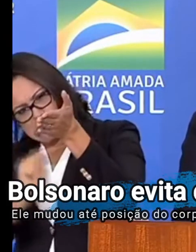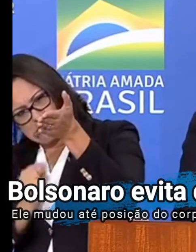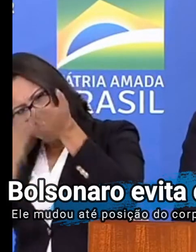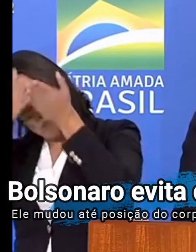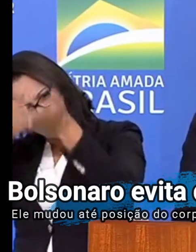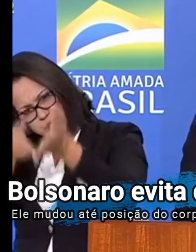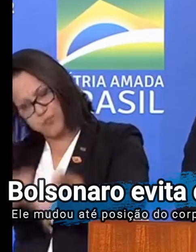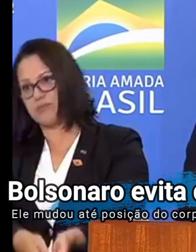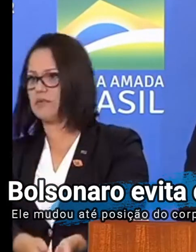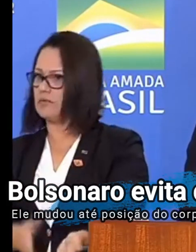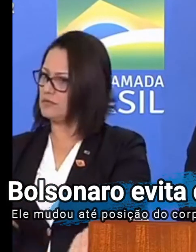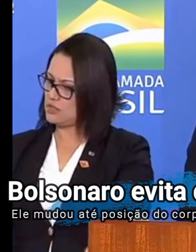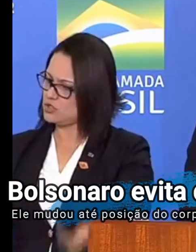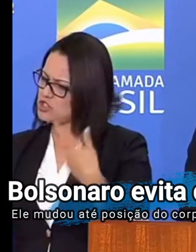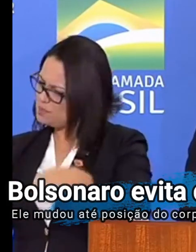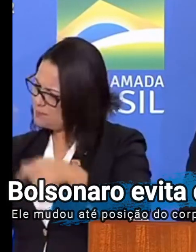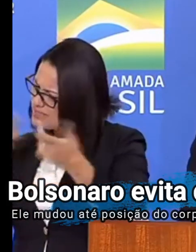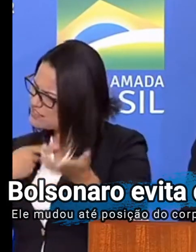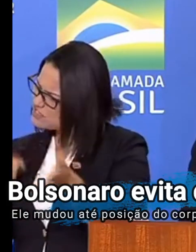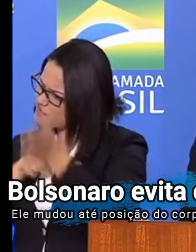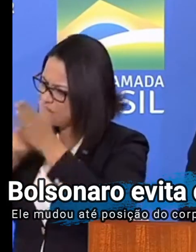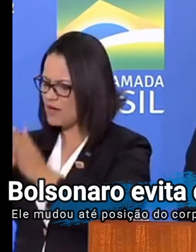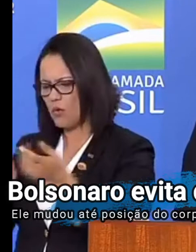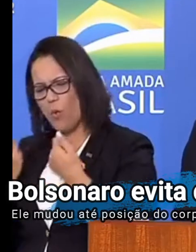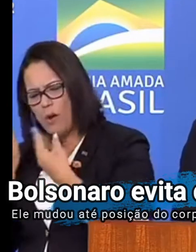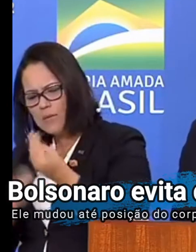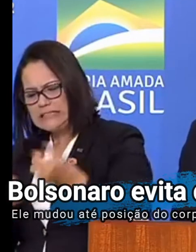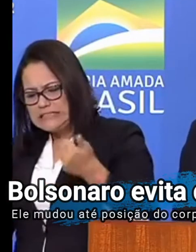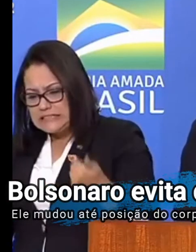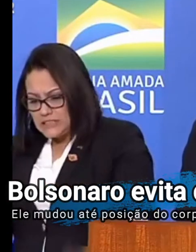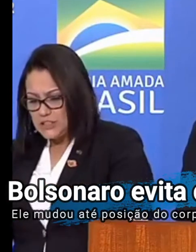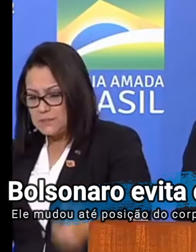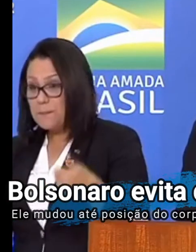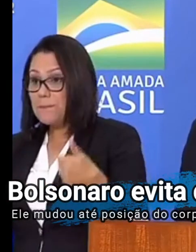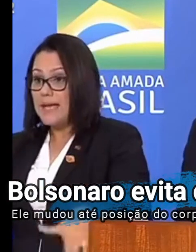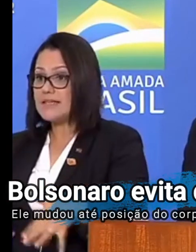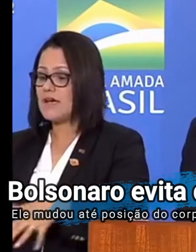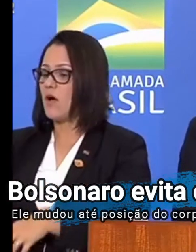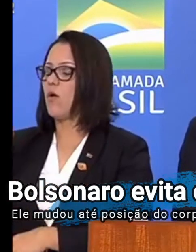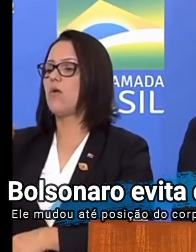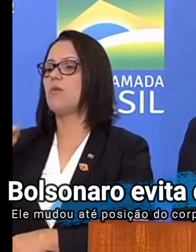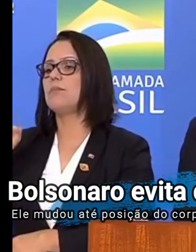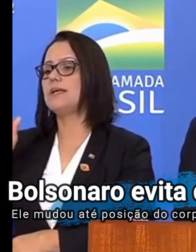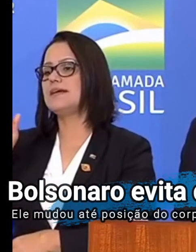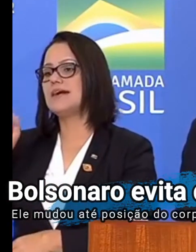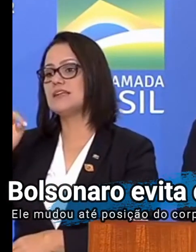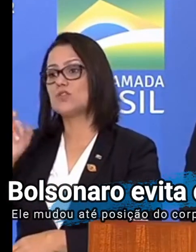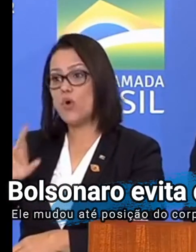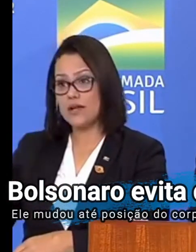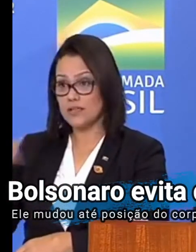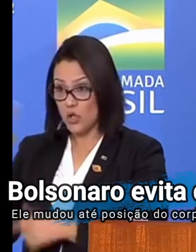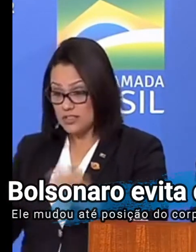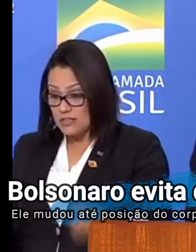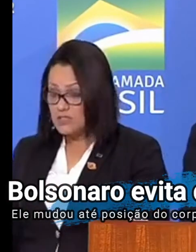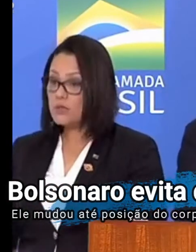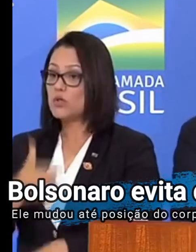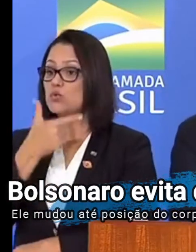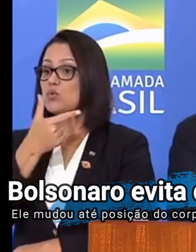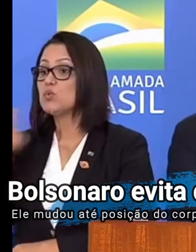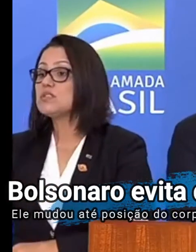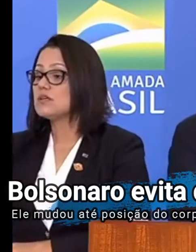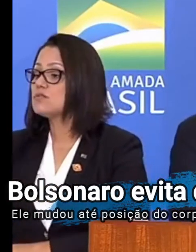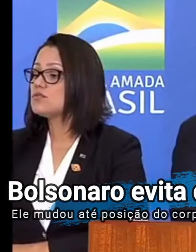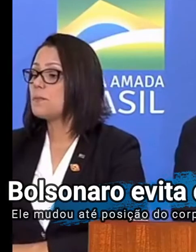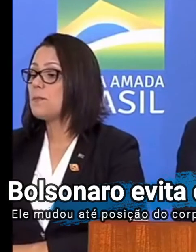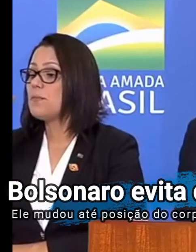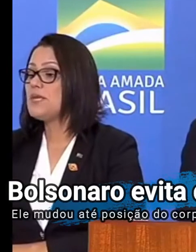combatê lá embaixo para diminuir a despesa obrigatória como diminuir nós gastamos 200 bilhões por ano